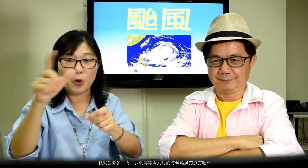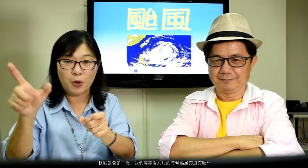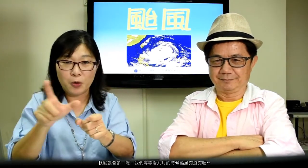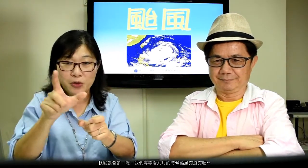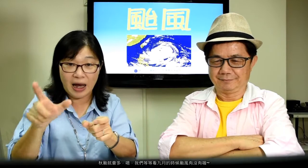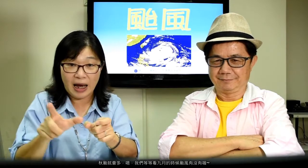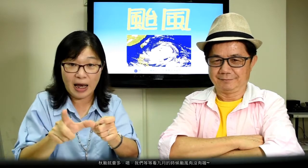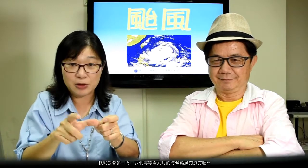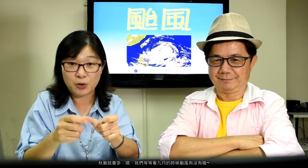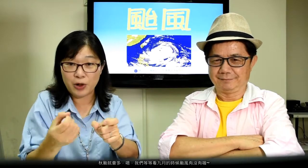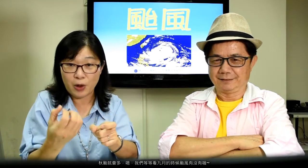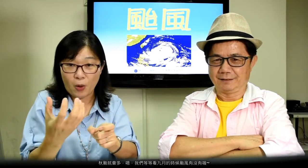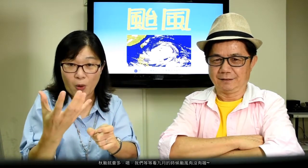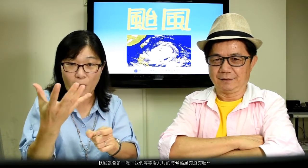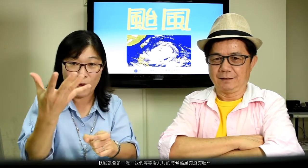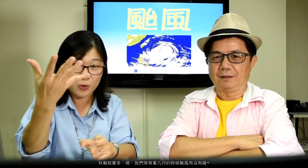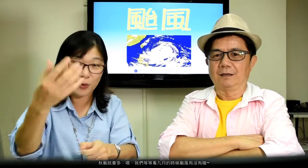秋台就会多，